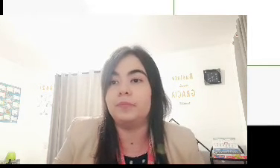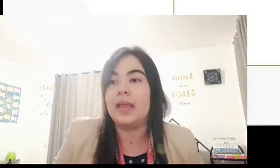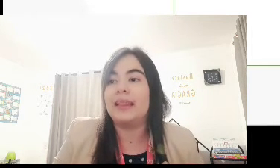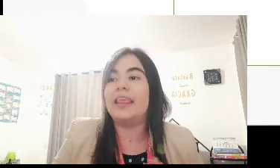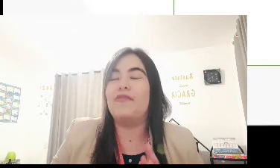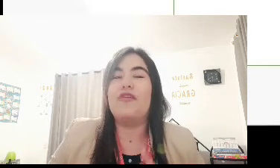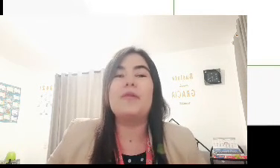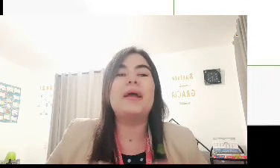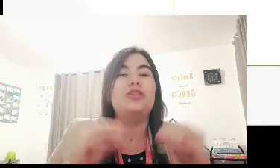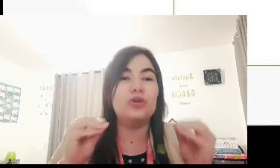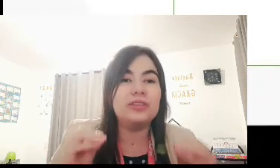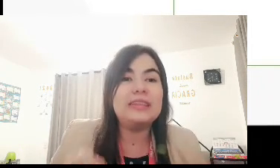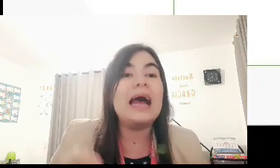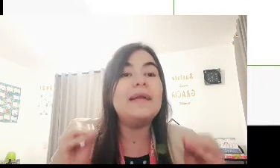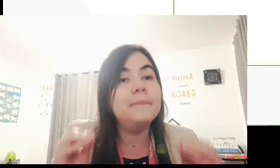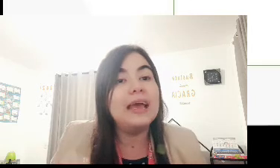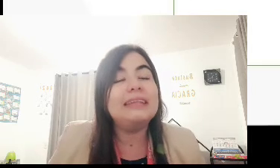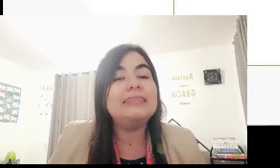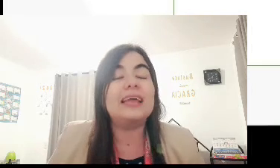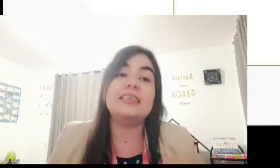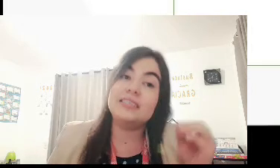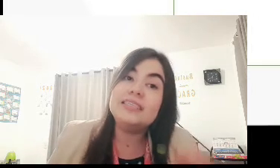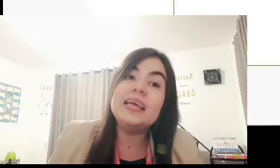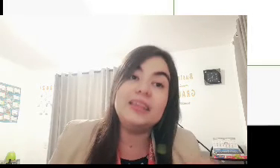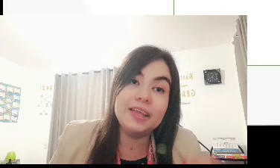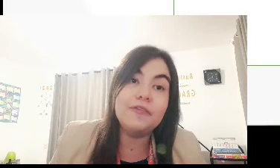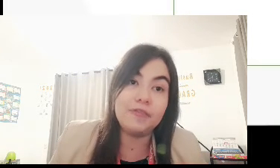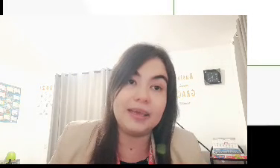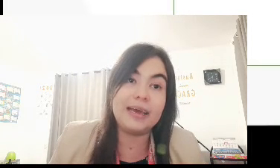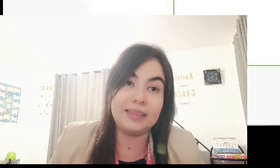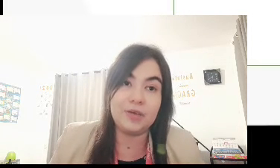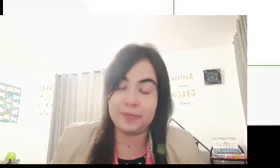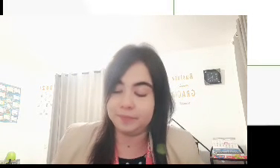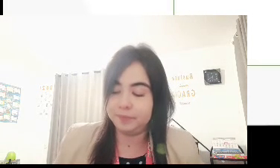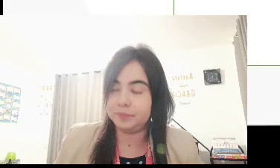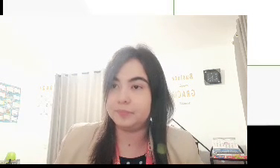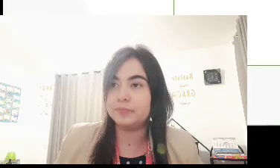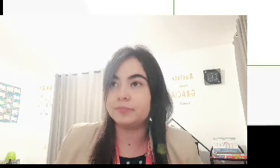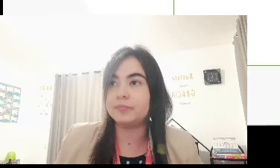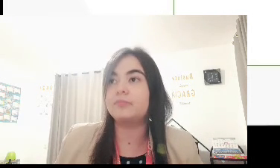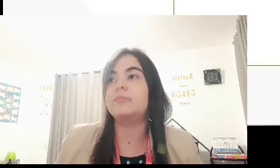inclusión, de forma totalmente significativa.